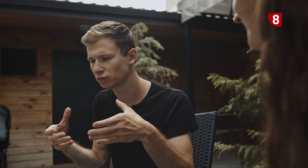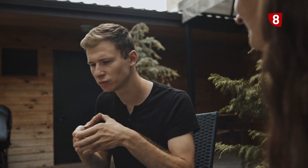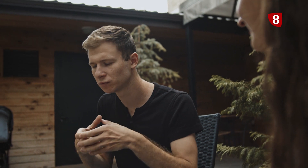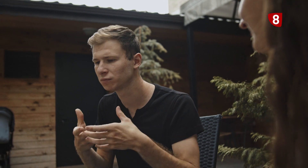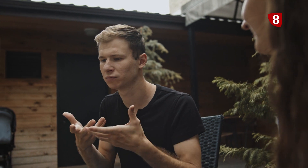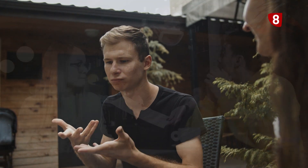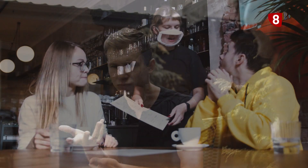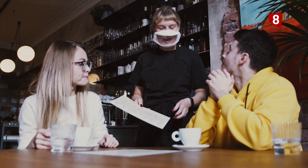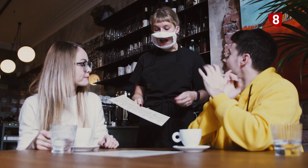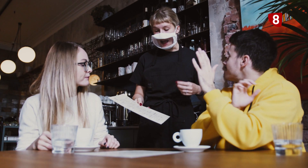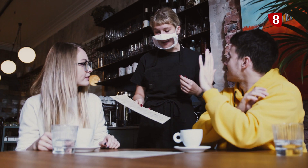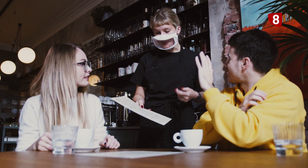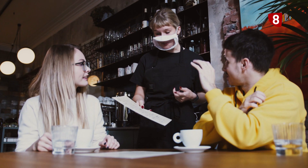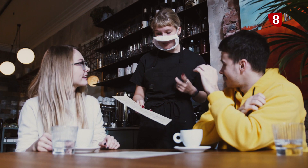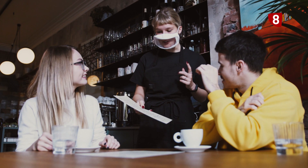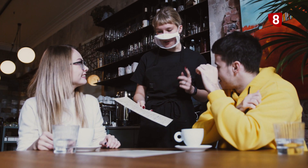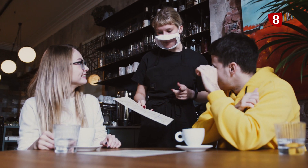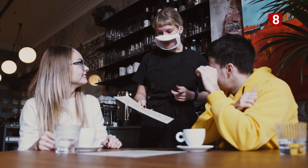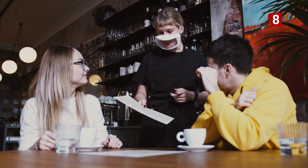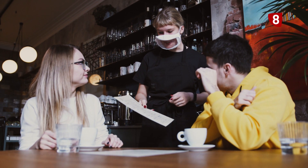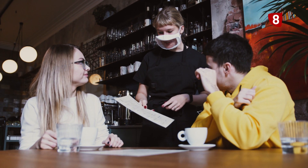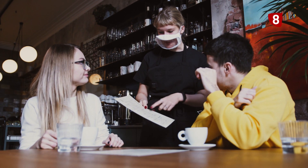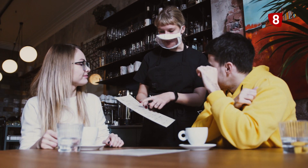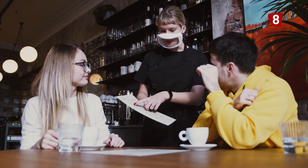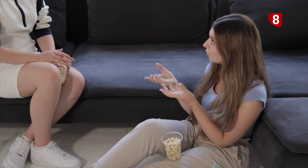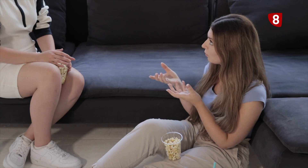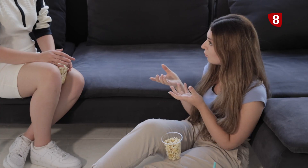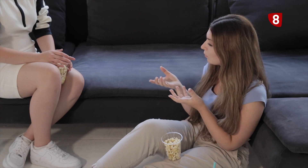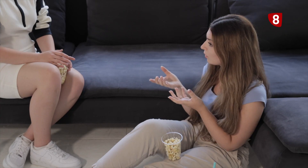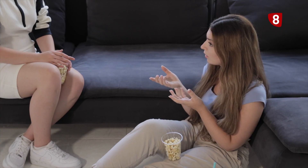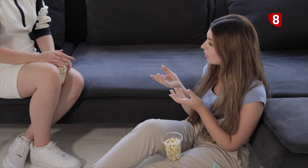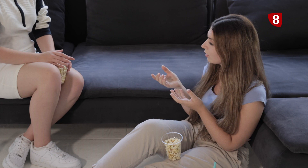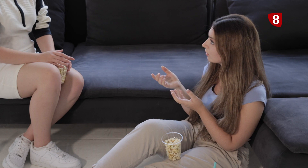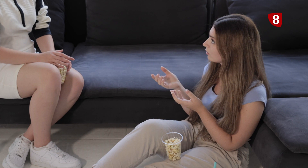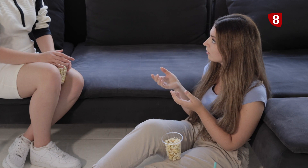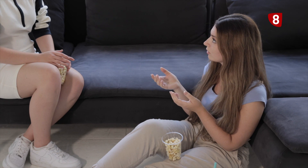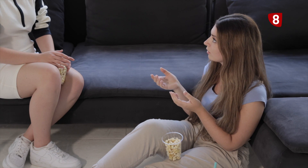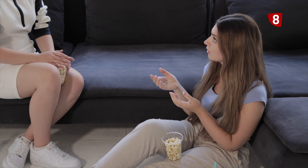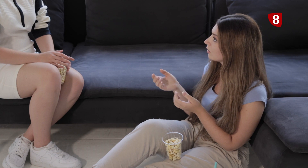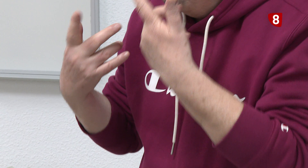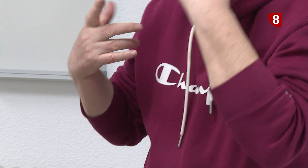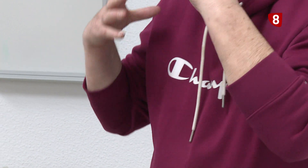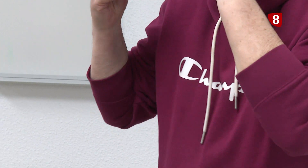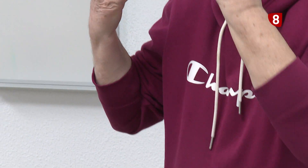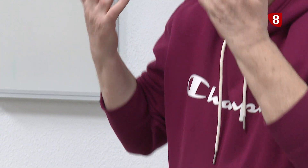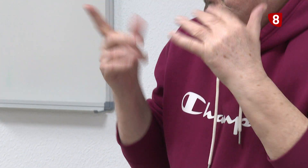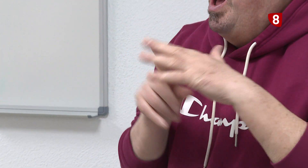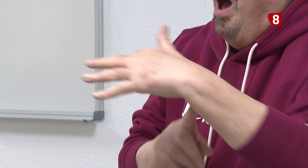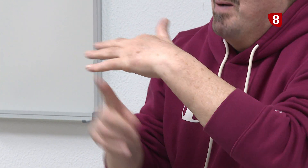el principal problema al que se enfrentan es la comunicación, o más bien, las dificultades para poder comunicarse, como le ocurre a Luis Javier. Que